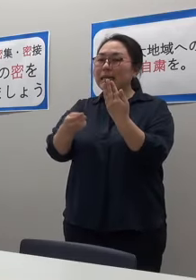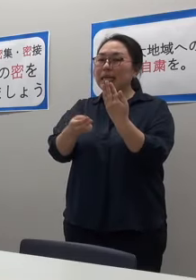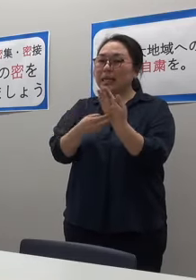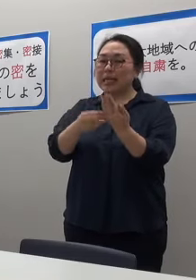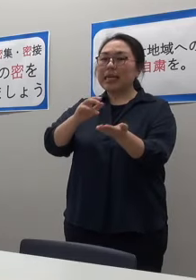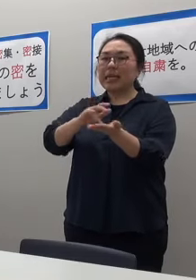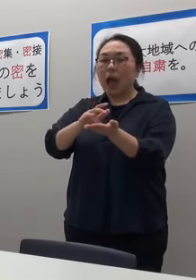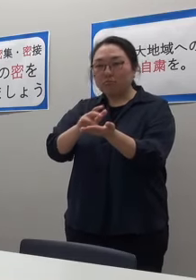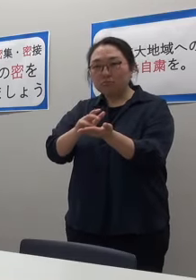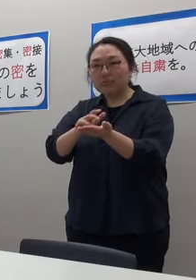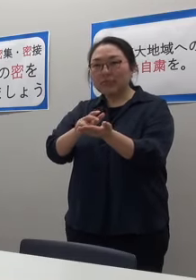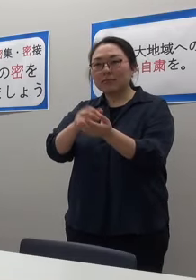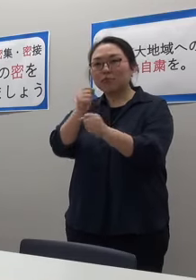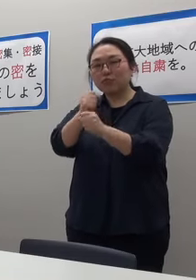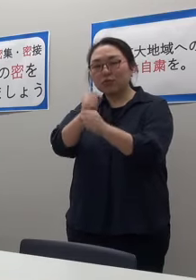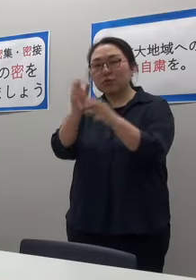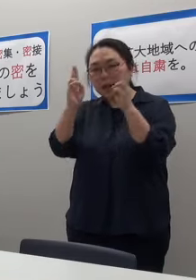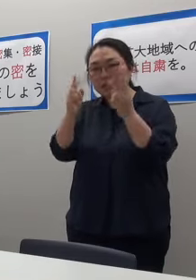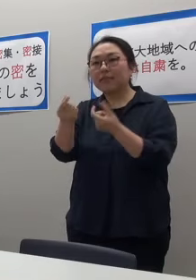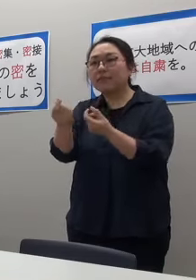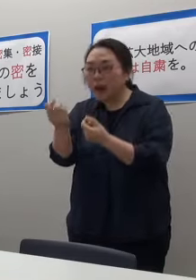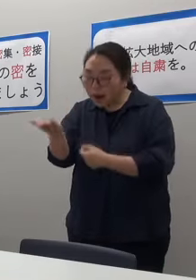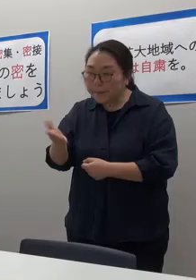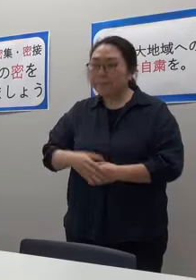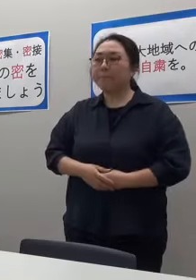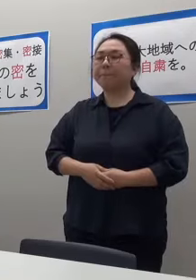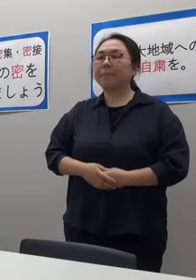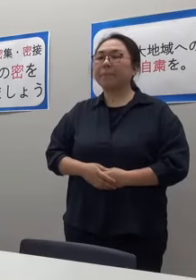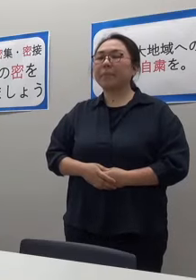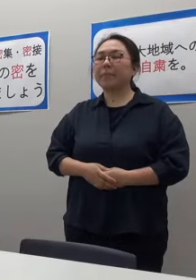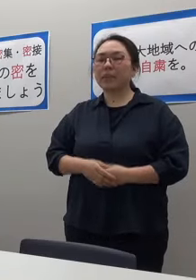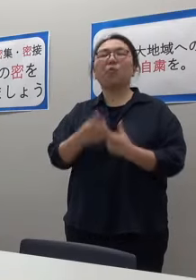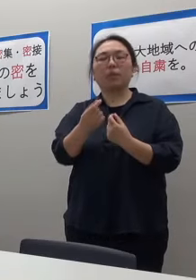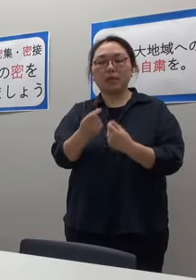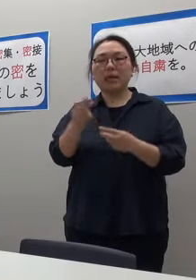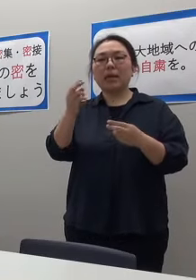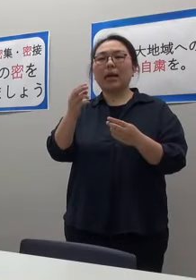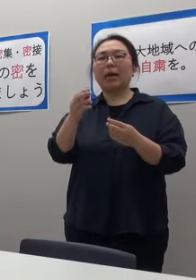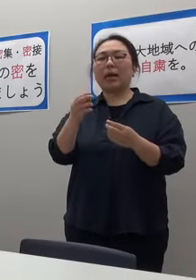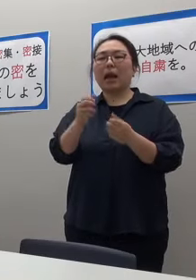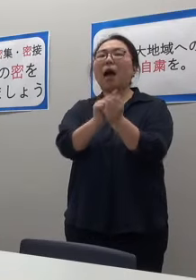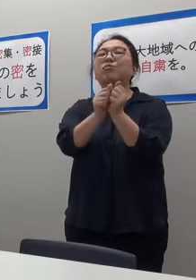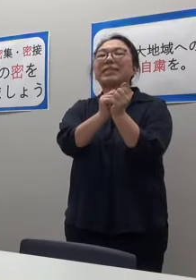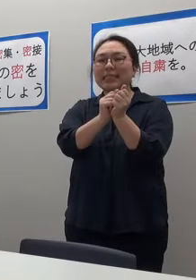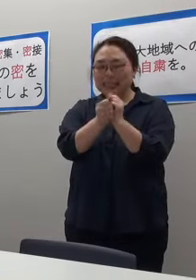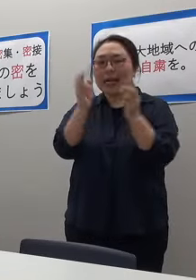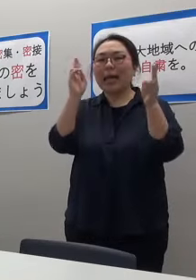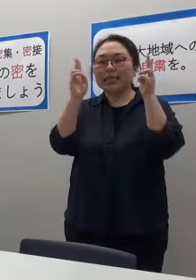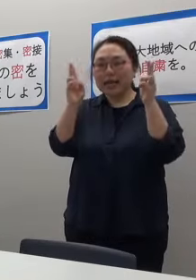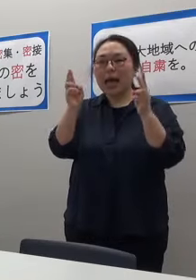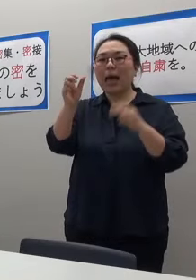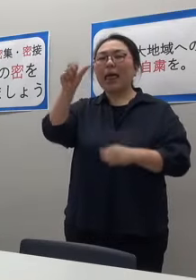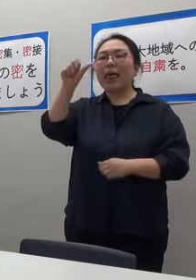で API コーポレーション、 はい、株式会社 API コーポレーション、 はい、